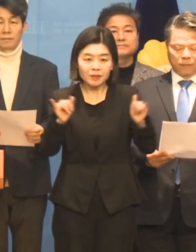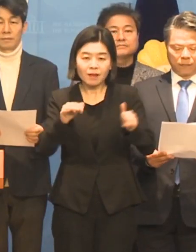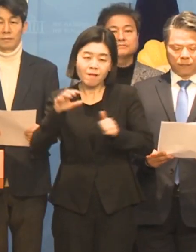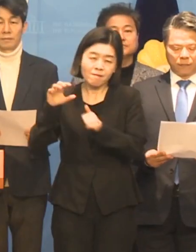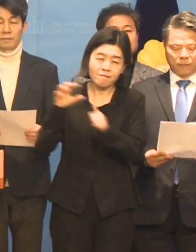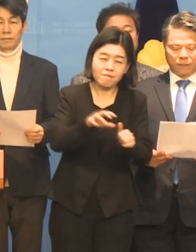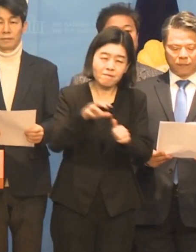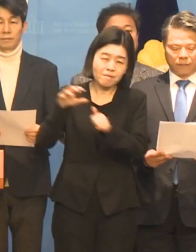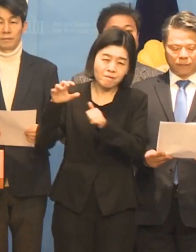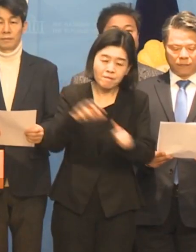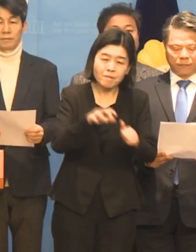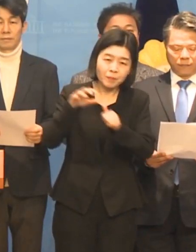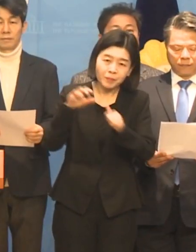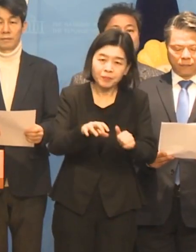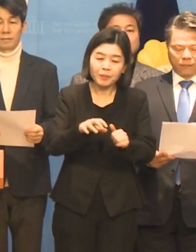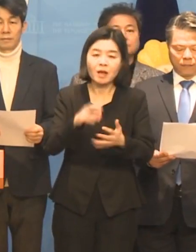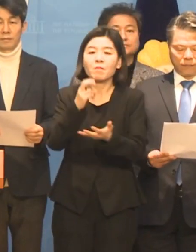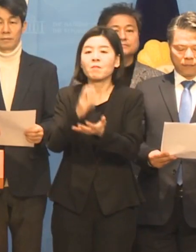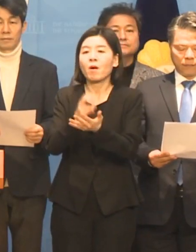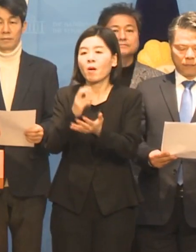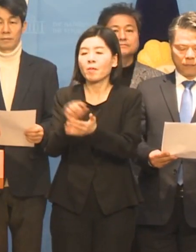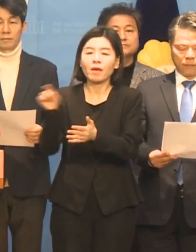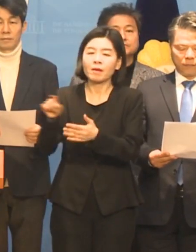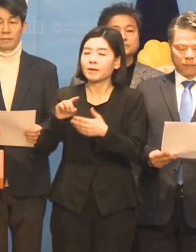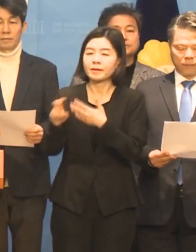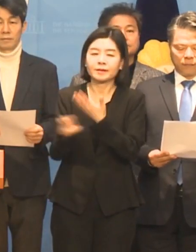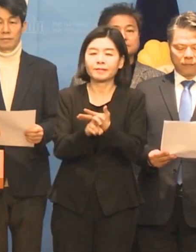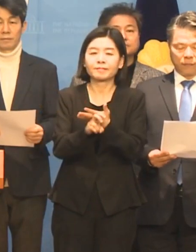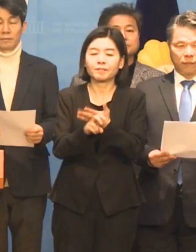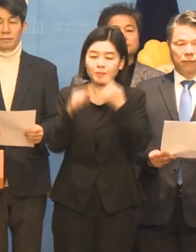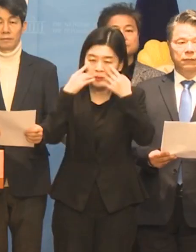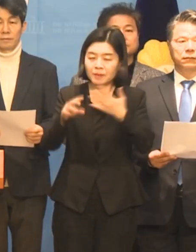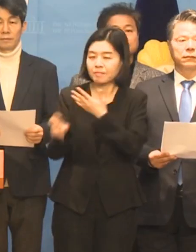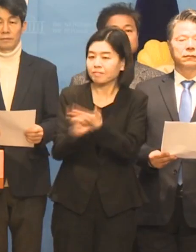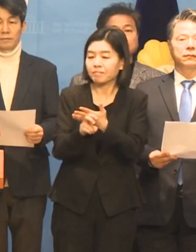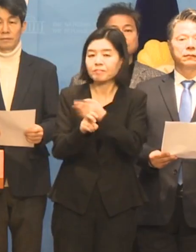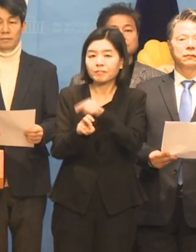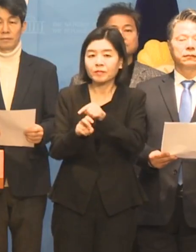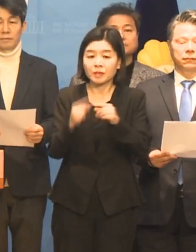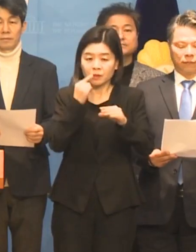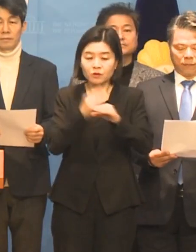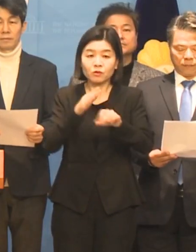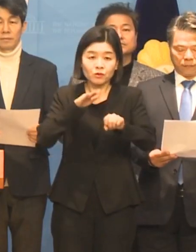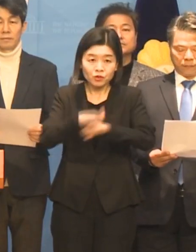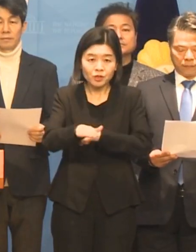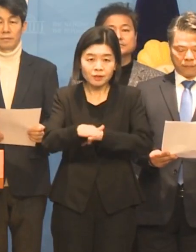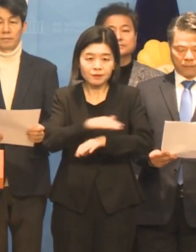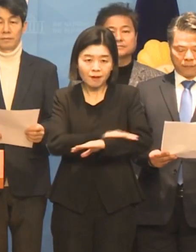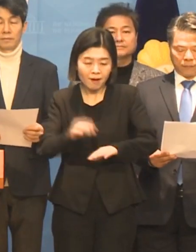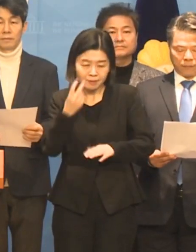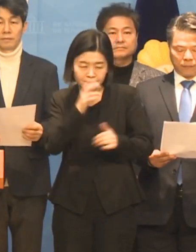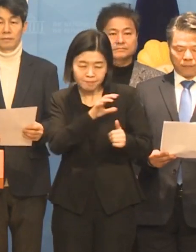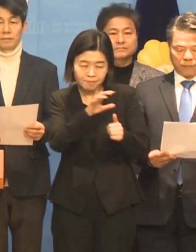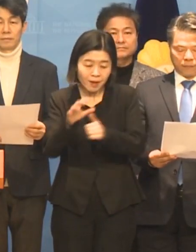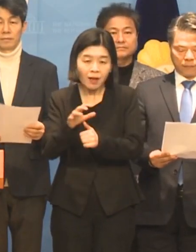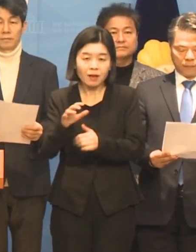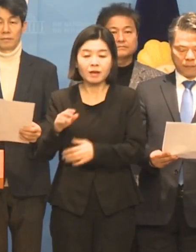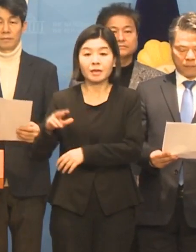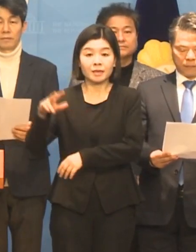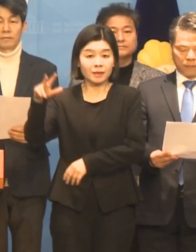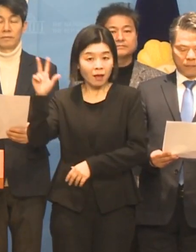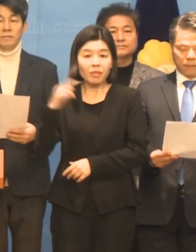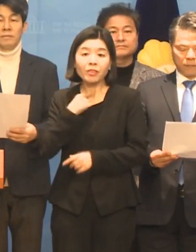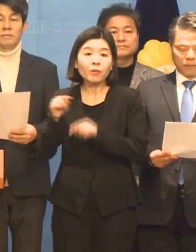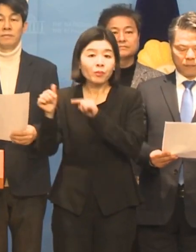짓밟는 반헌법적 폭거였습니다. 민주주의라는 거대한 성체를 지키기로 맹세한 자가